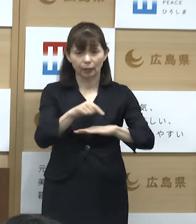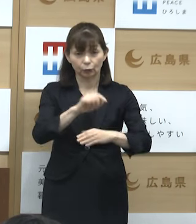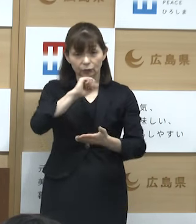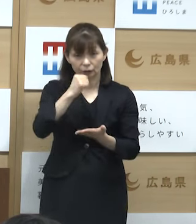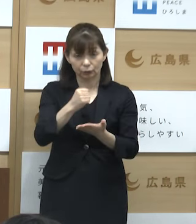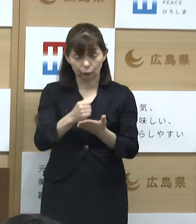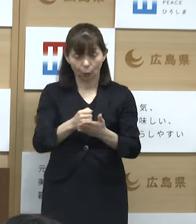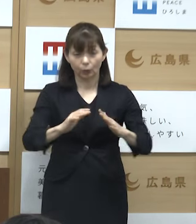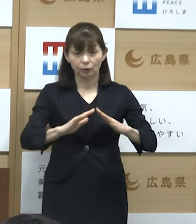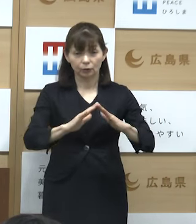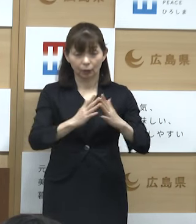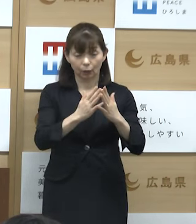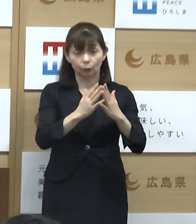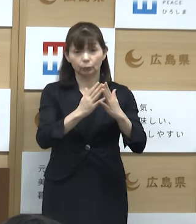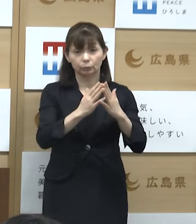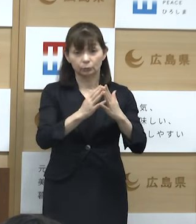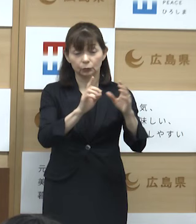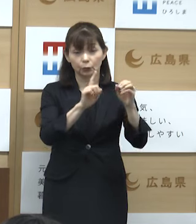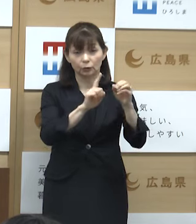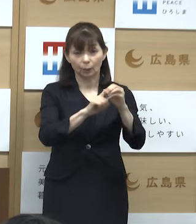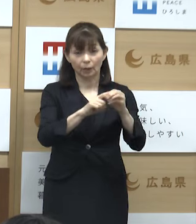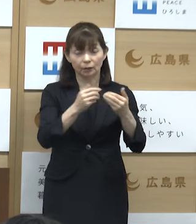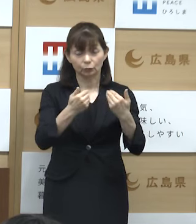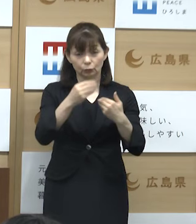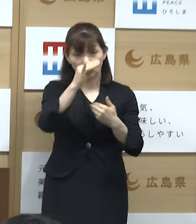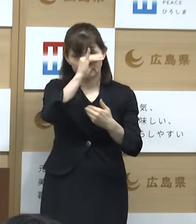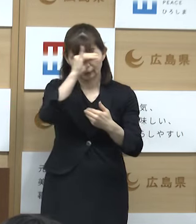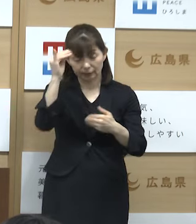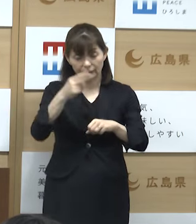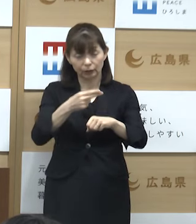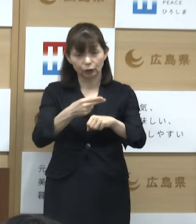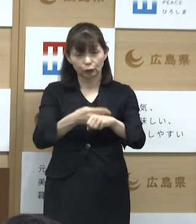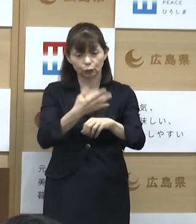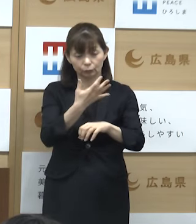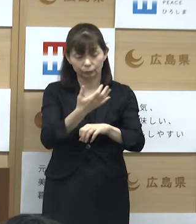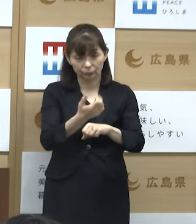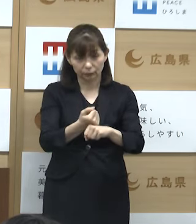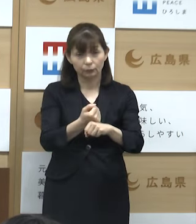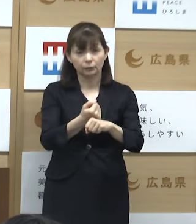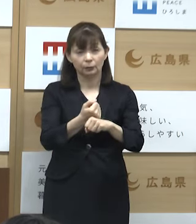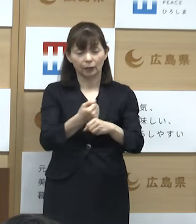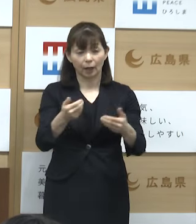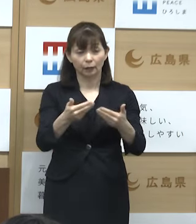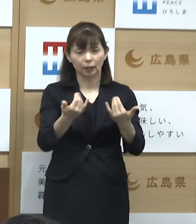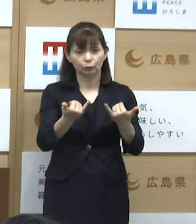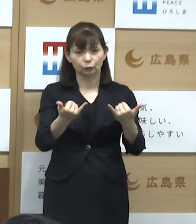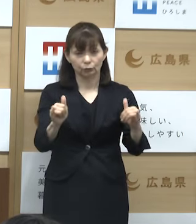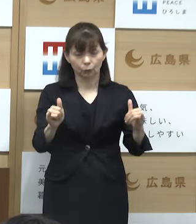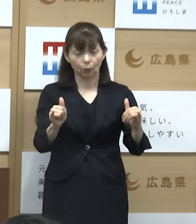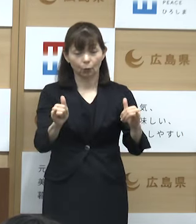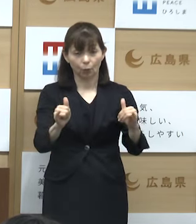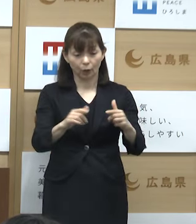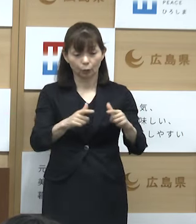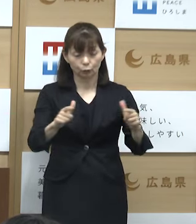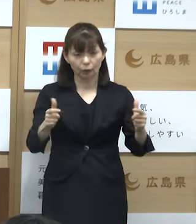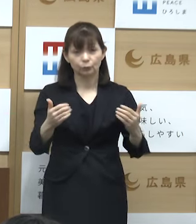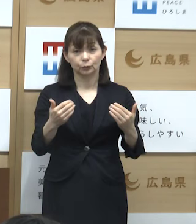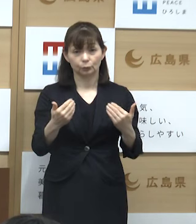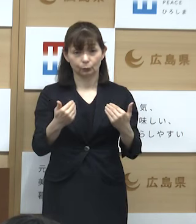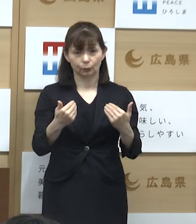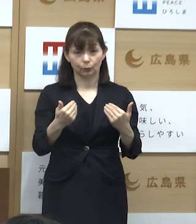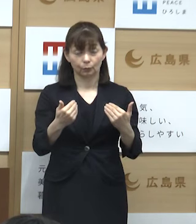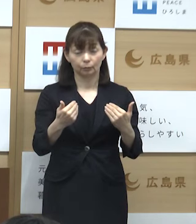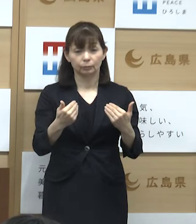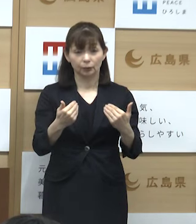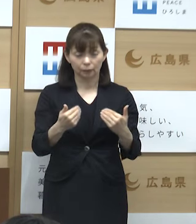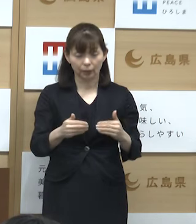築などに必要な知識スキルを持った人材というのがますます重要になっているところでありまして、変化に柔